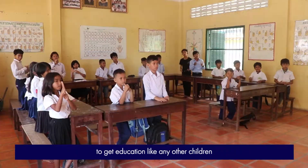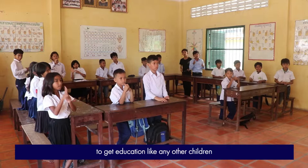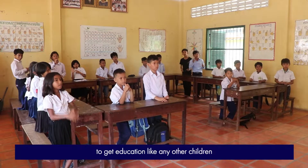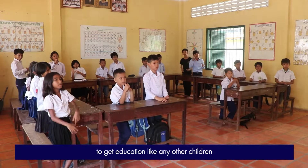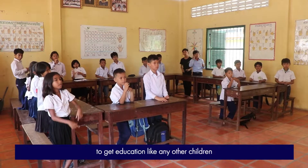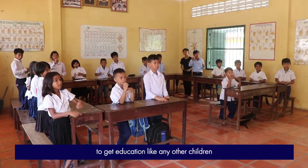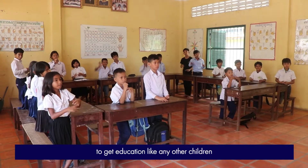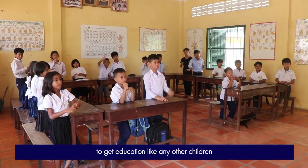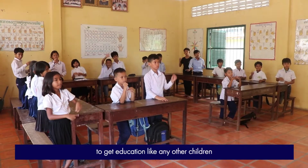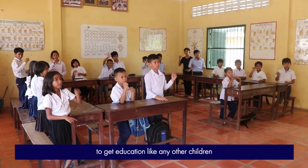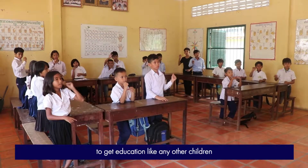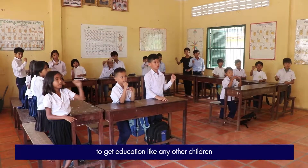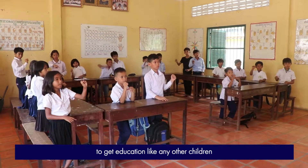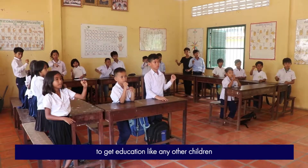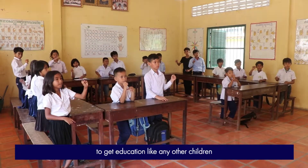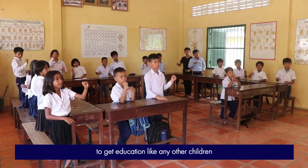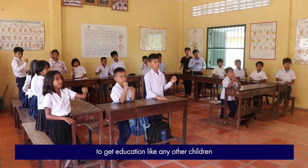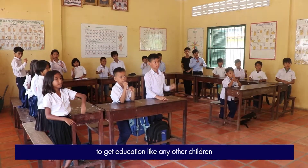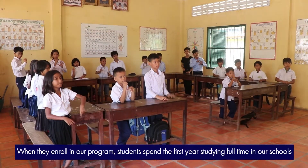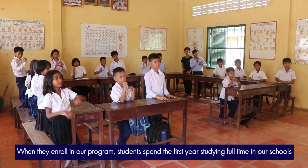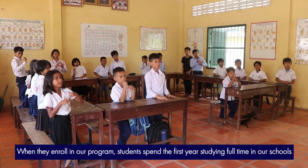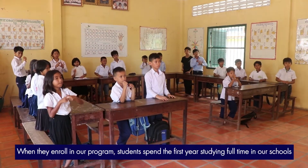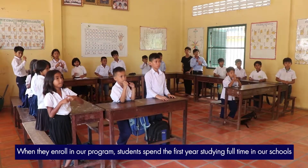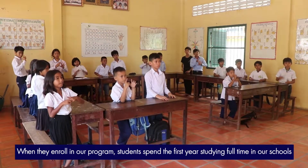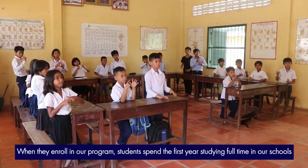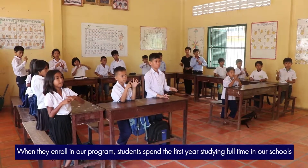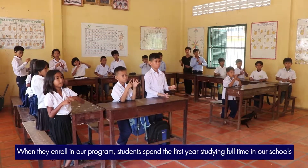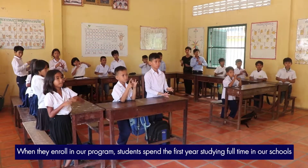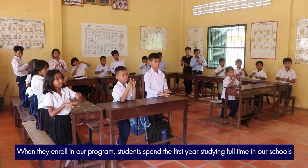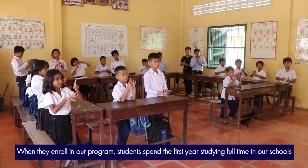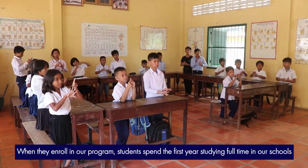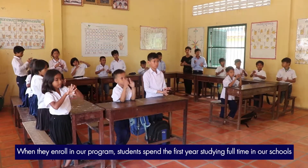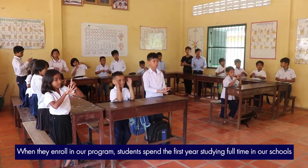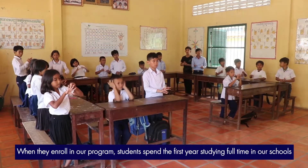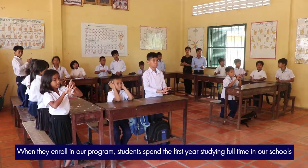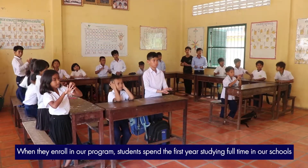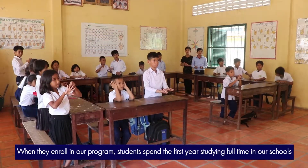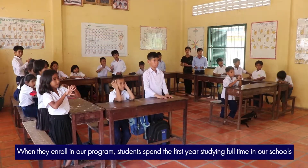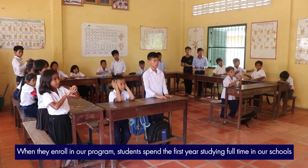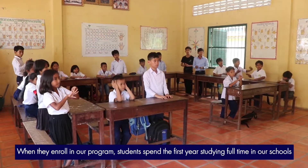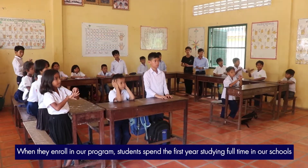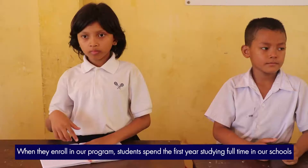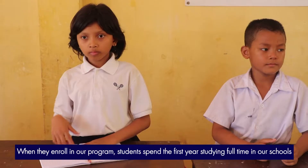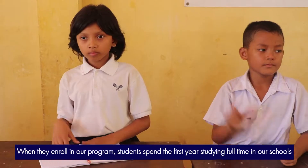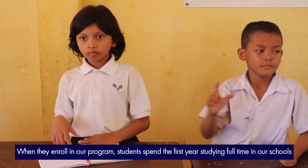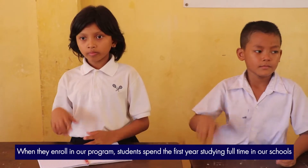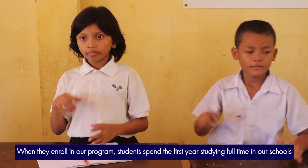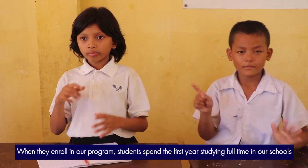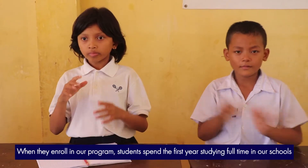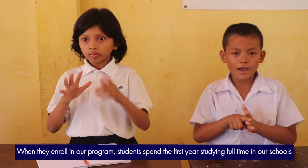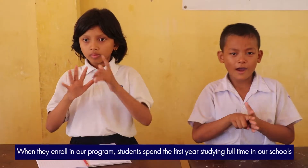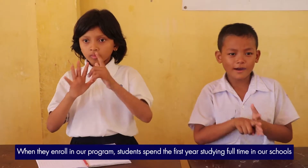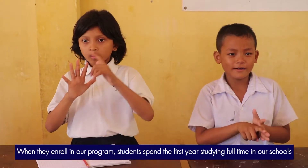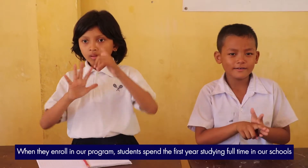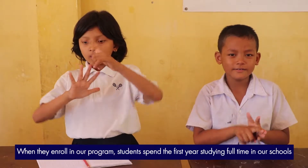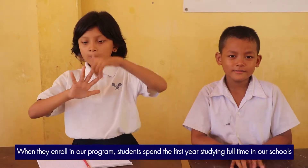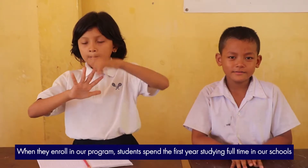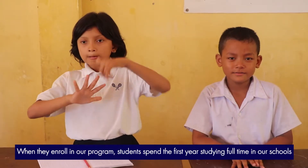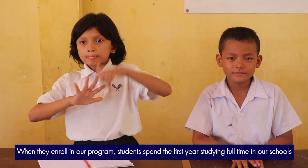ចកុមារមិនពិការដែរកុមារពិការដែលមកចុះឈ្មោះចូលរៀននៅក្នុងសាលារបស់អង្គការគ្រួសារថ្មីដោយកុមារពិការត្រូវចំណាយពេ